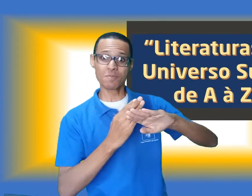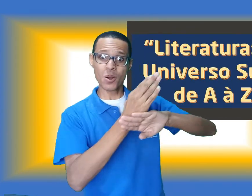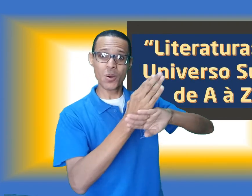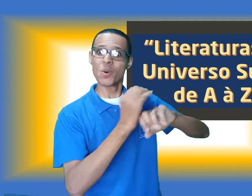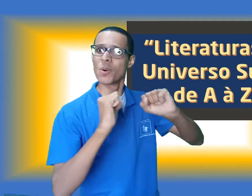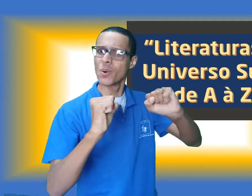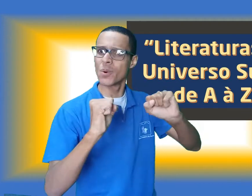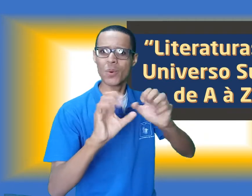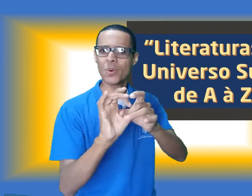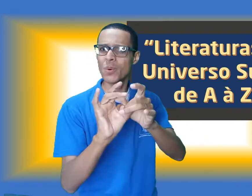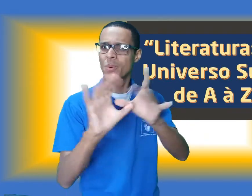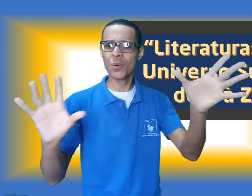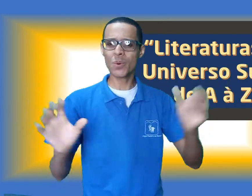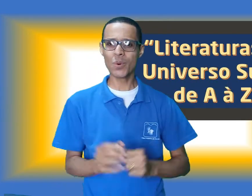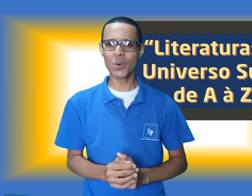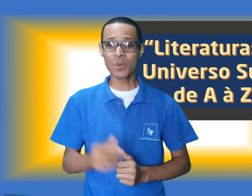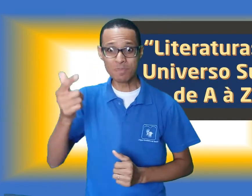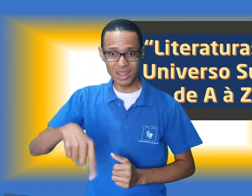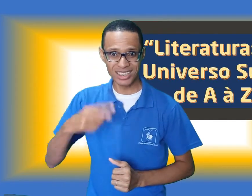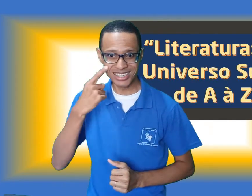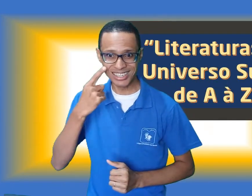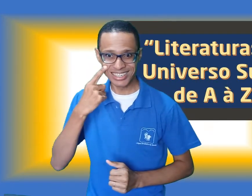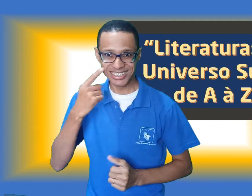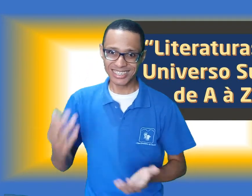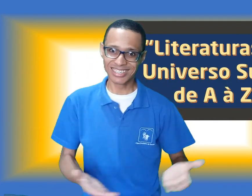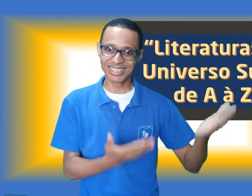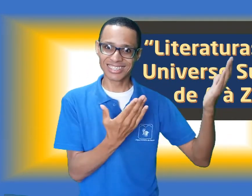apresentadas vamos ver o vídeo